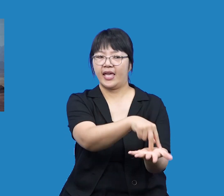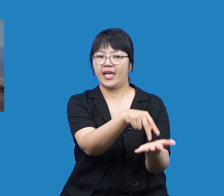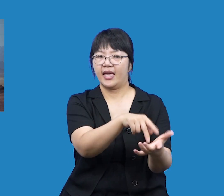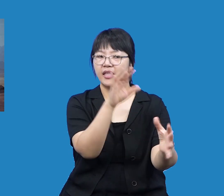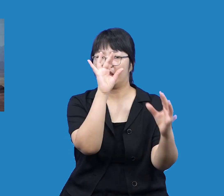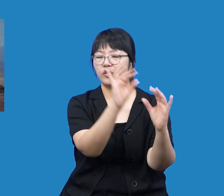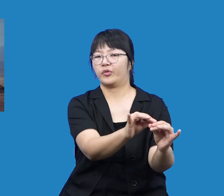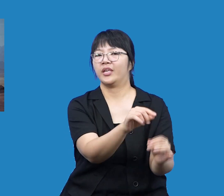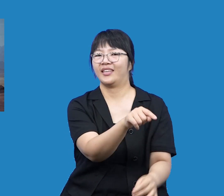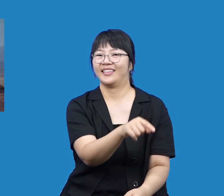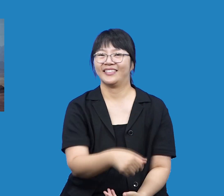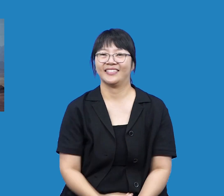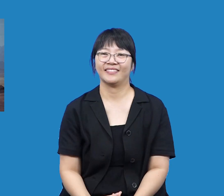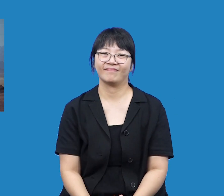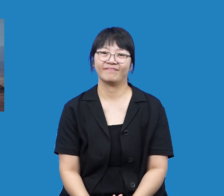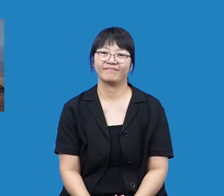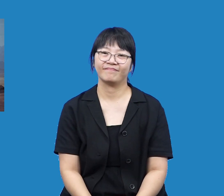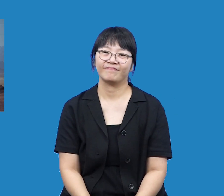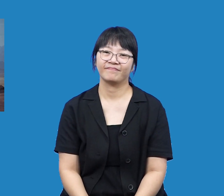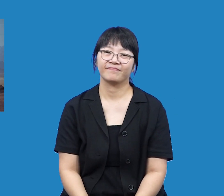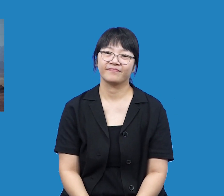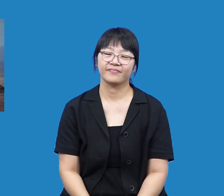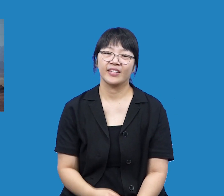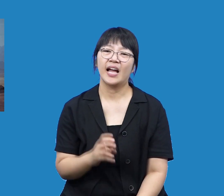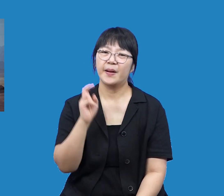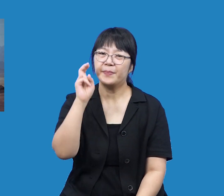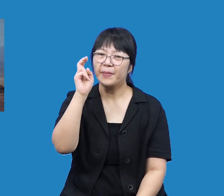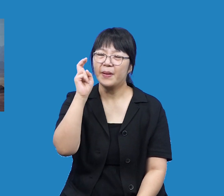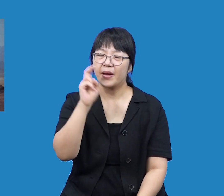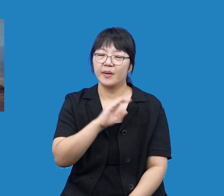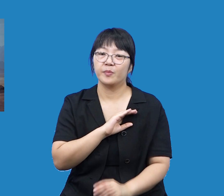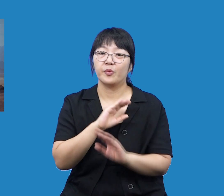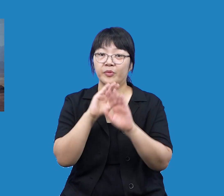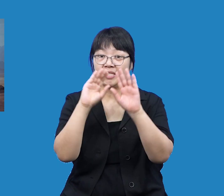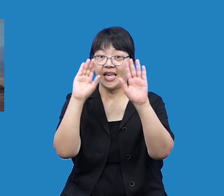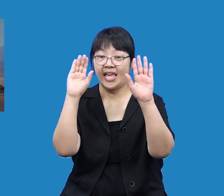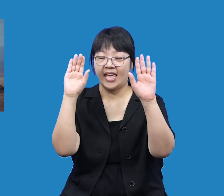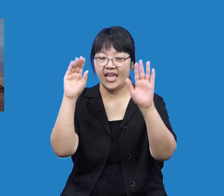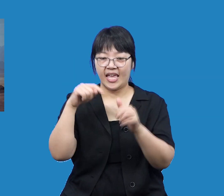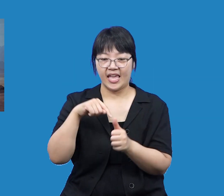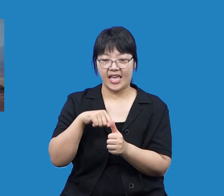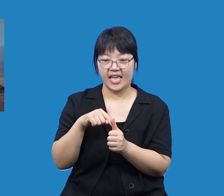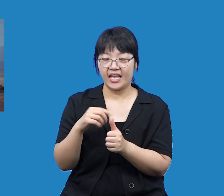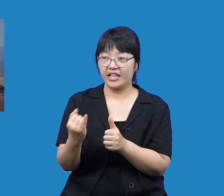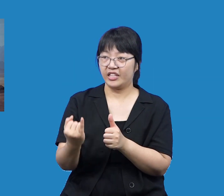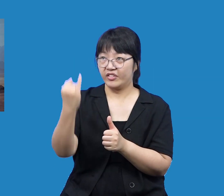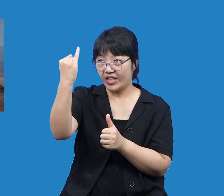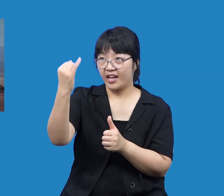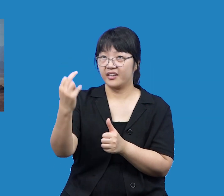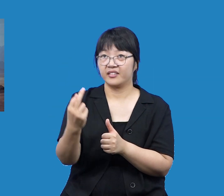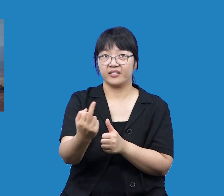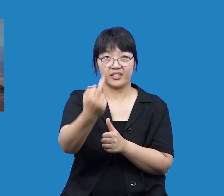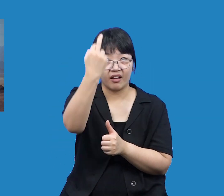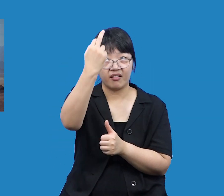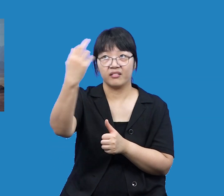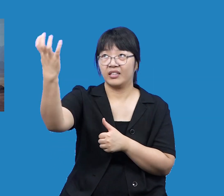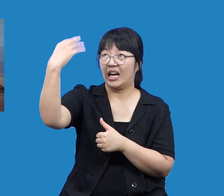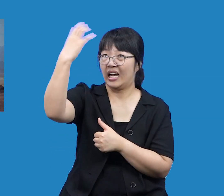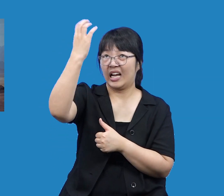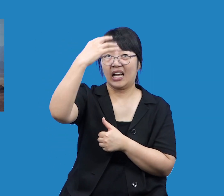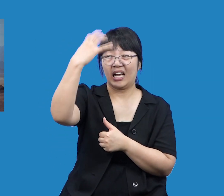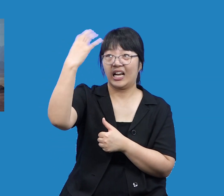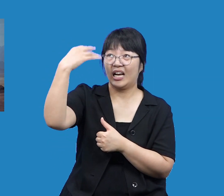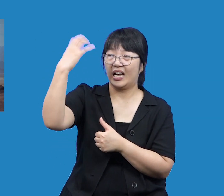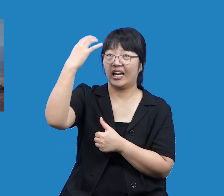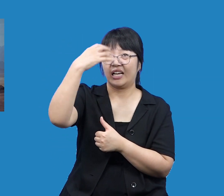합니다. 아마 모세는 형제들의 비방 앞에서 나도 충분히 기도하고